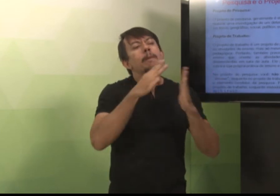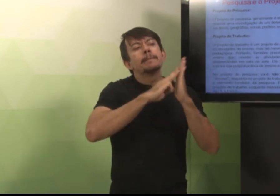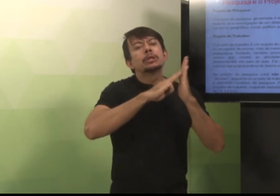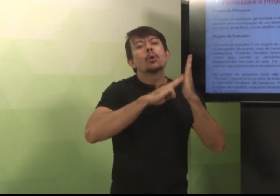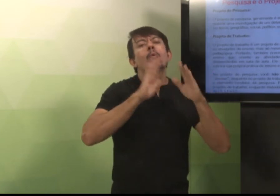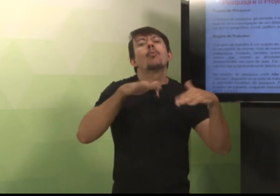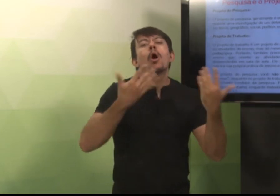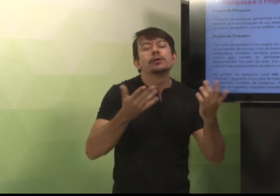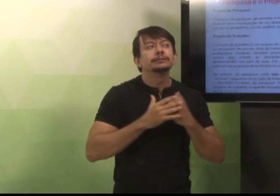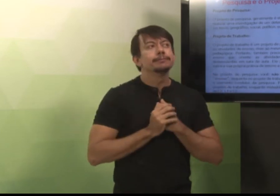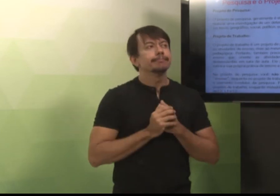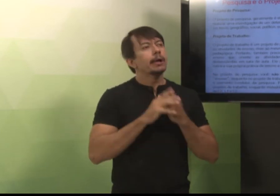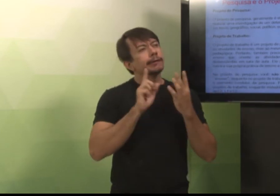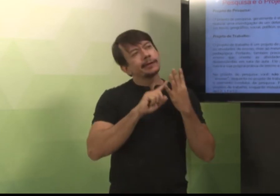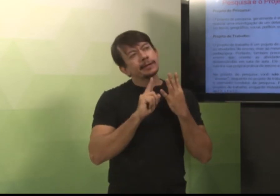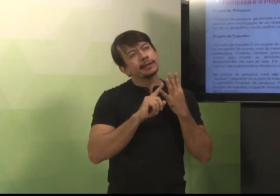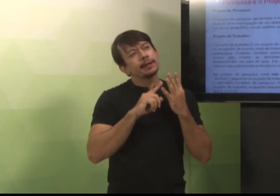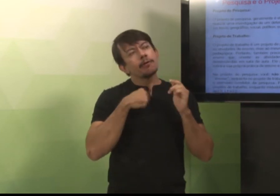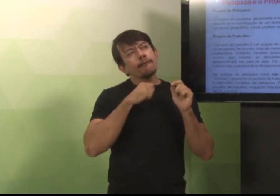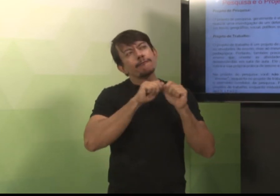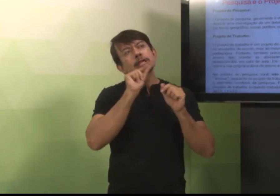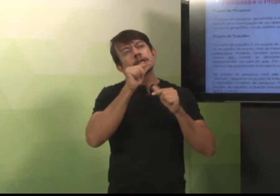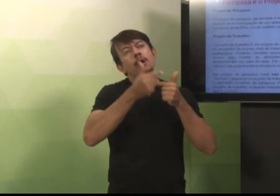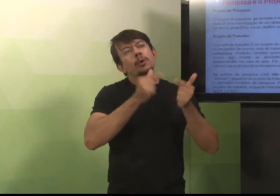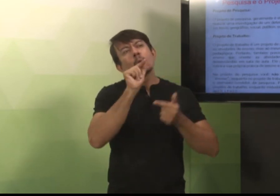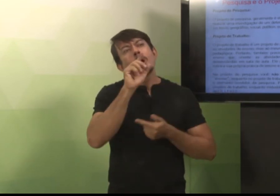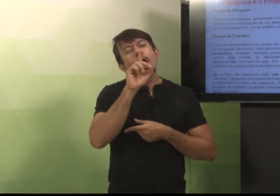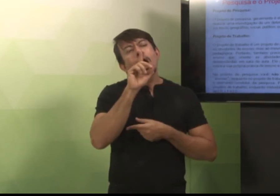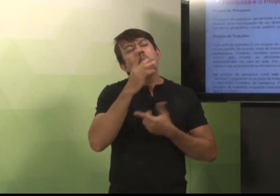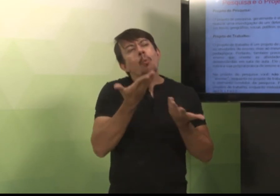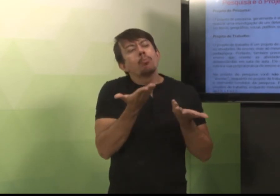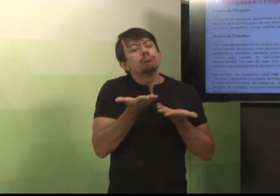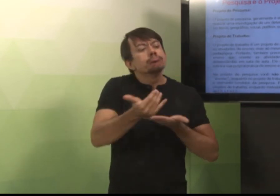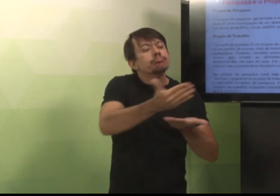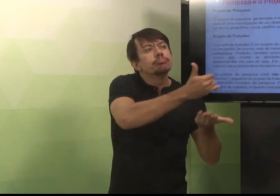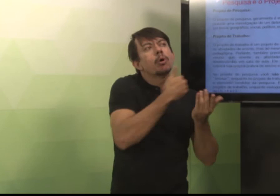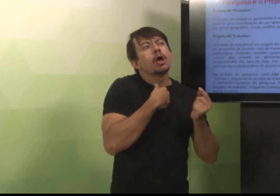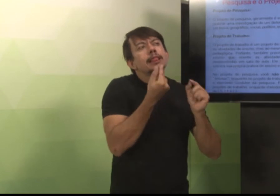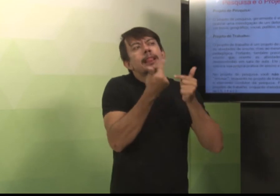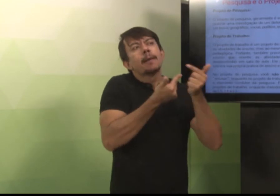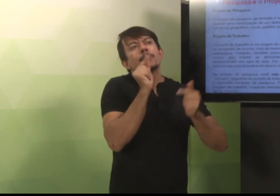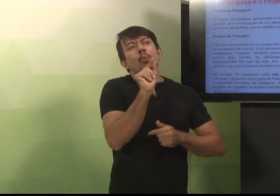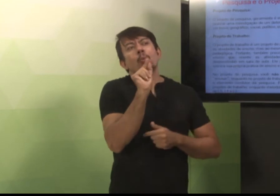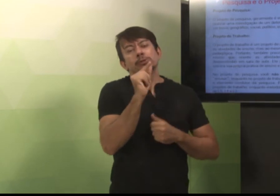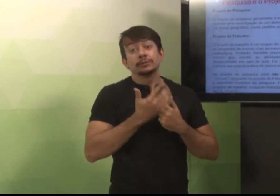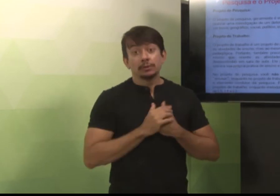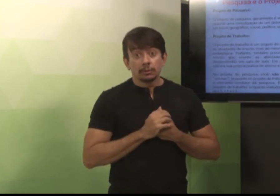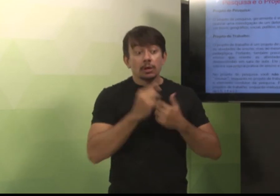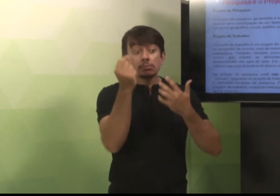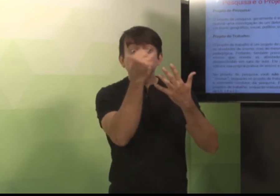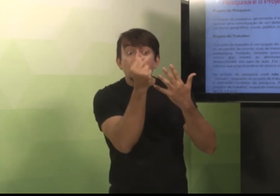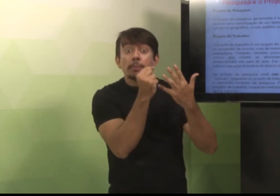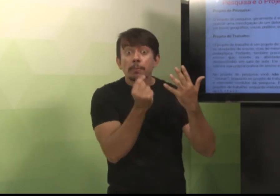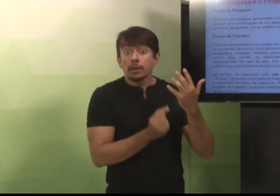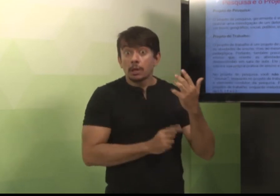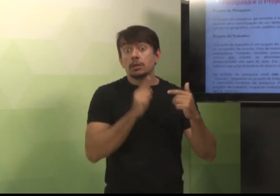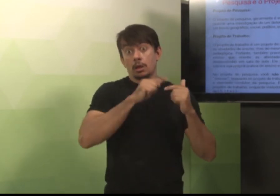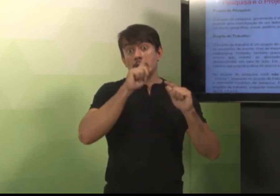qual a metodologia a ser utilizada e como será a coleta de dados, como será desenvolvido esse trabalho. Esses